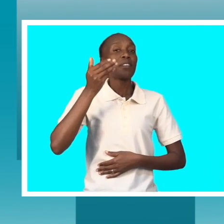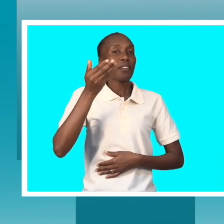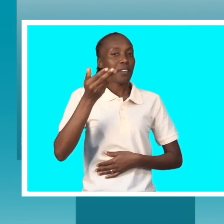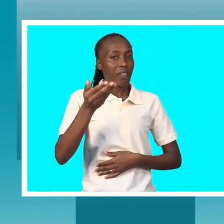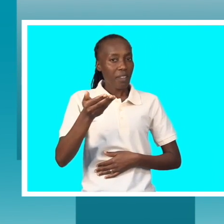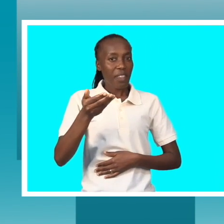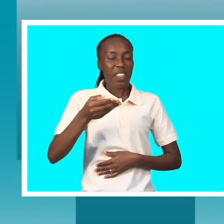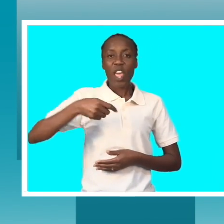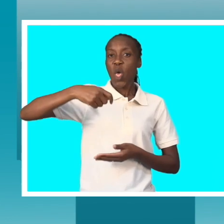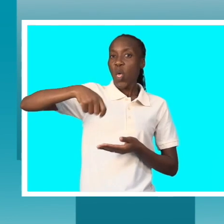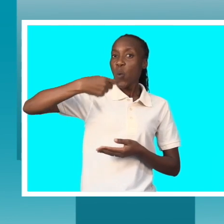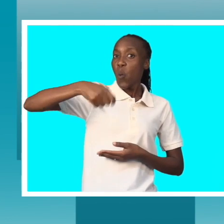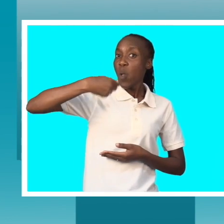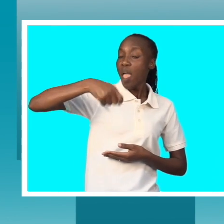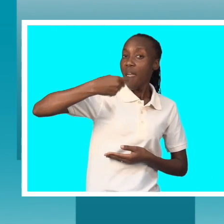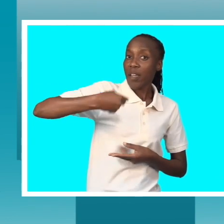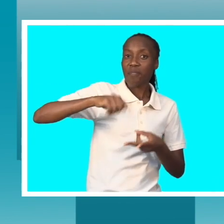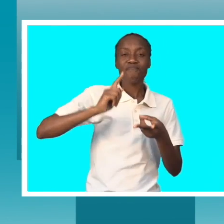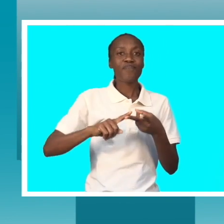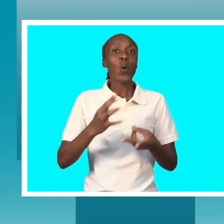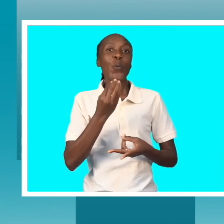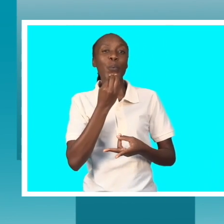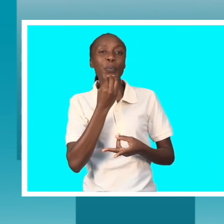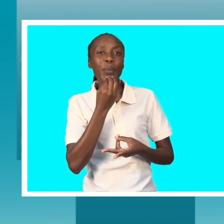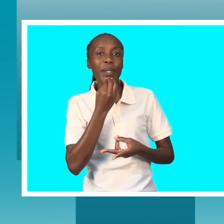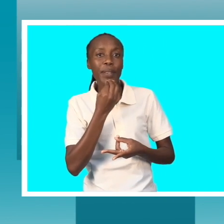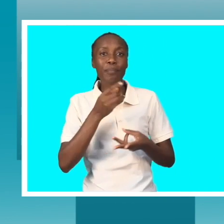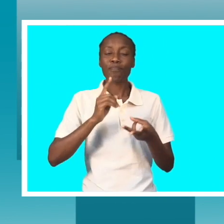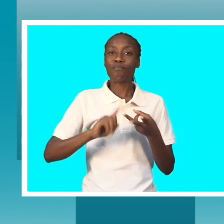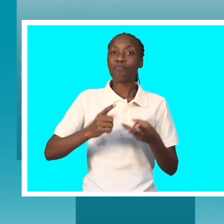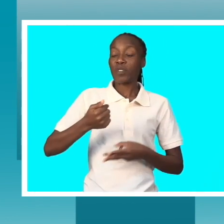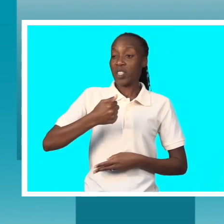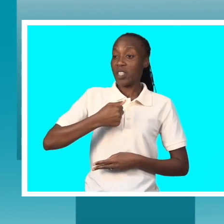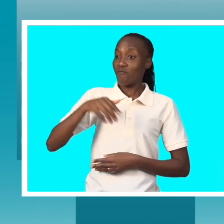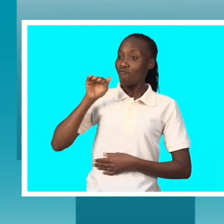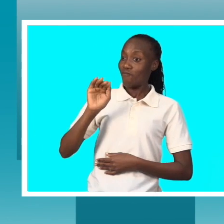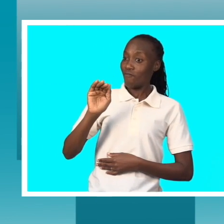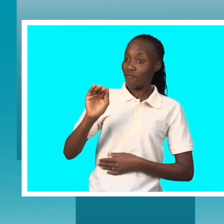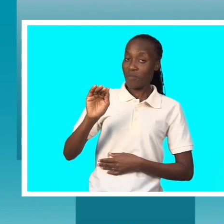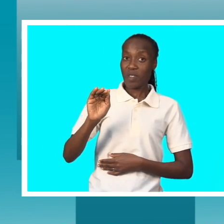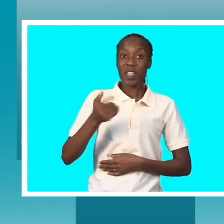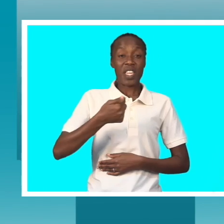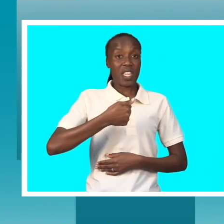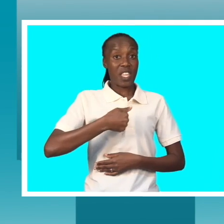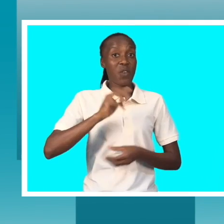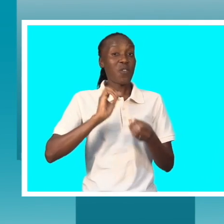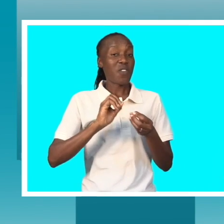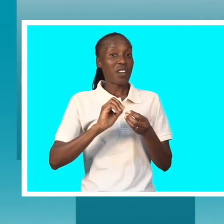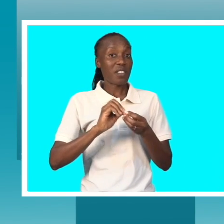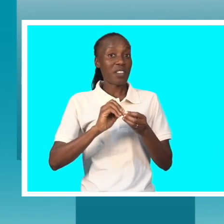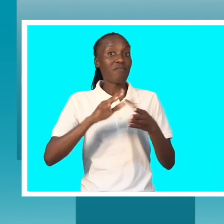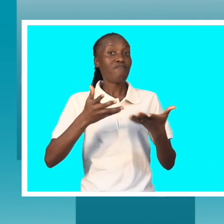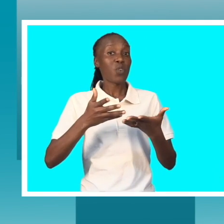é uma colher, se é comida, chamo, digo. Eu como confecciono aos alimentos, né?